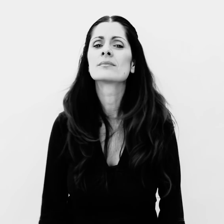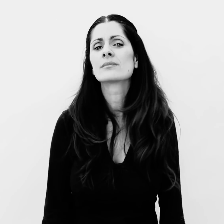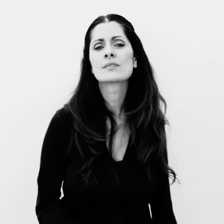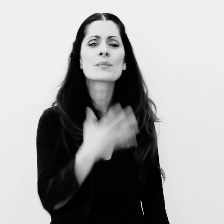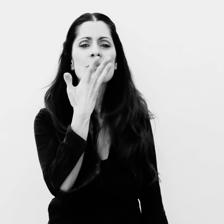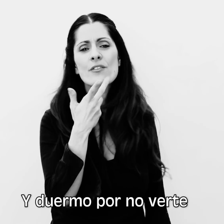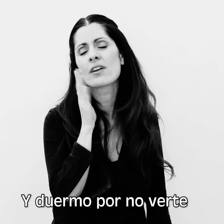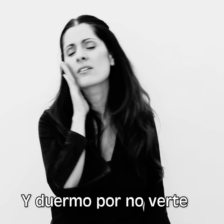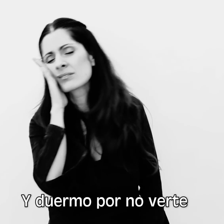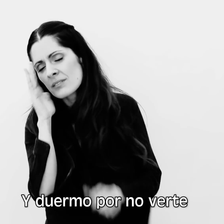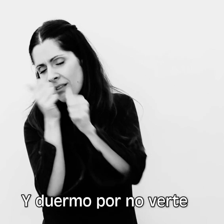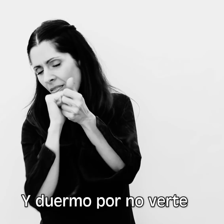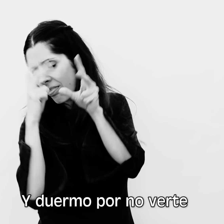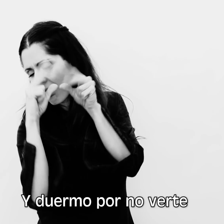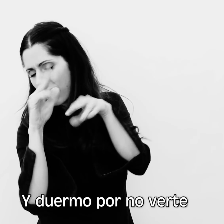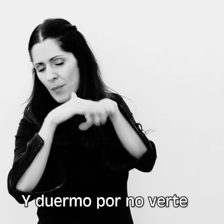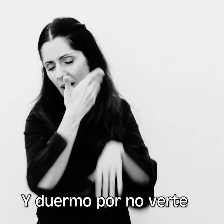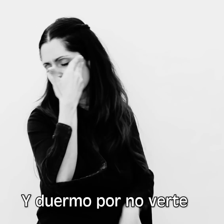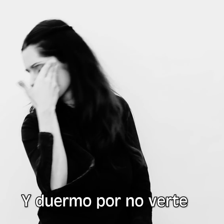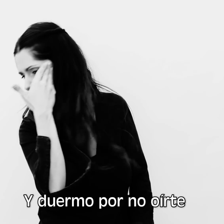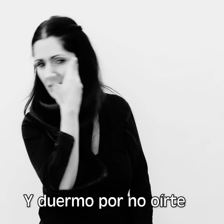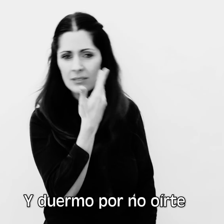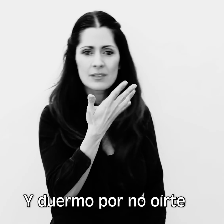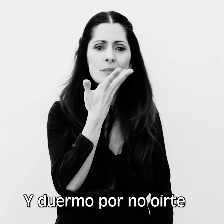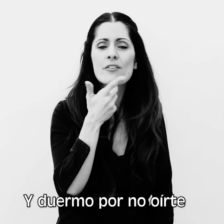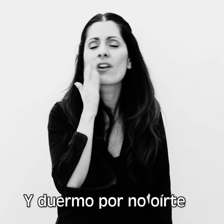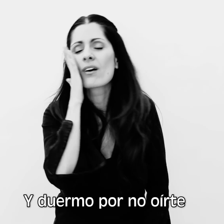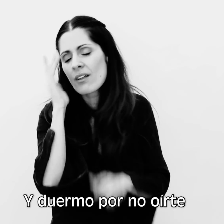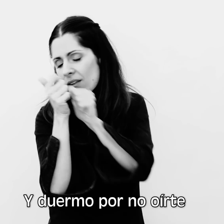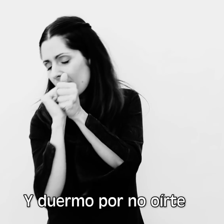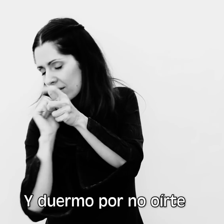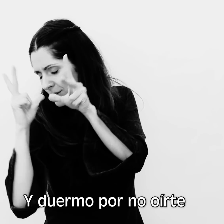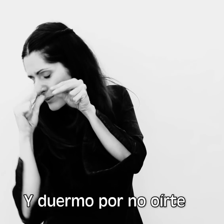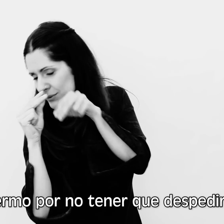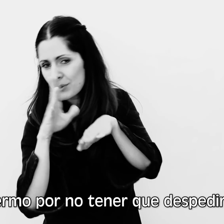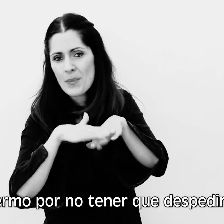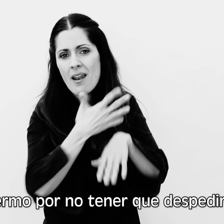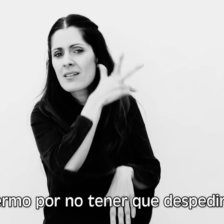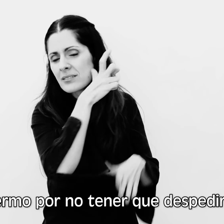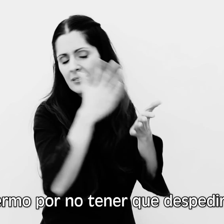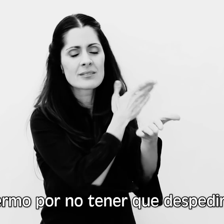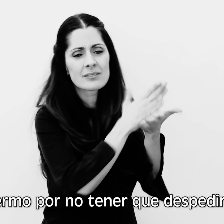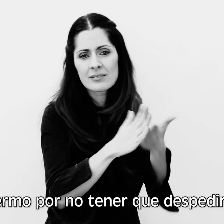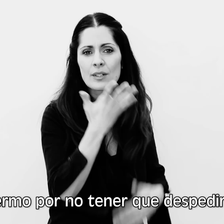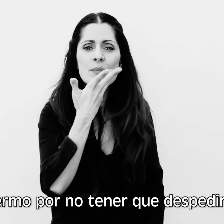Y duermo por no verte Y duermo por no irte Y duermo por no tener